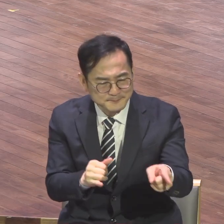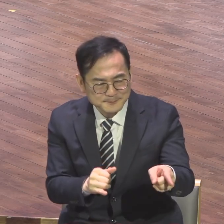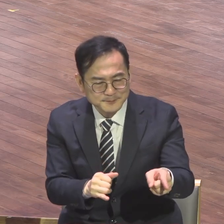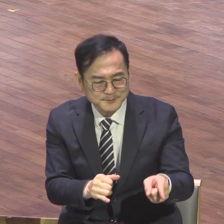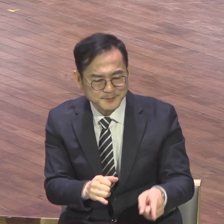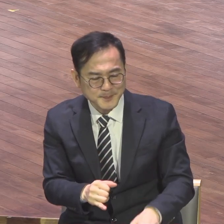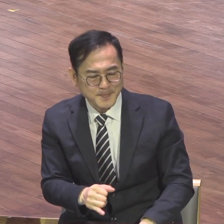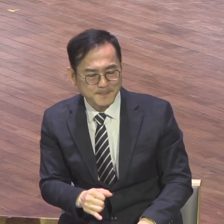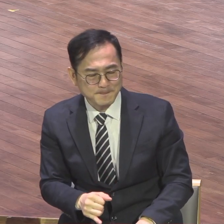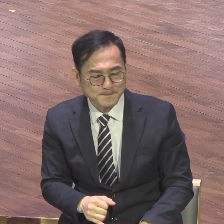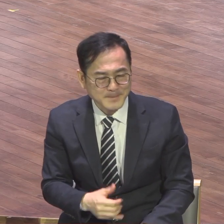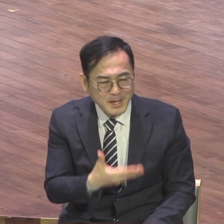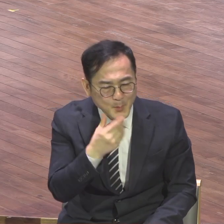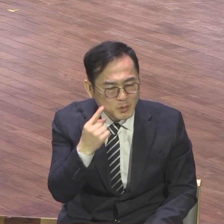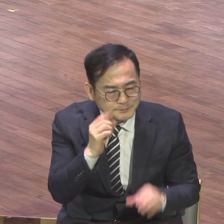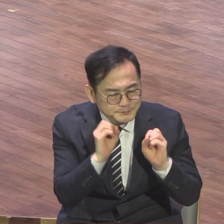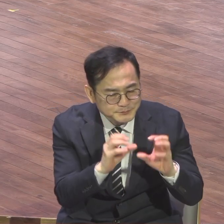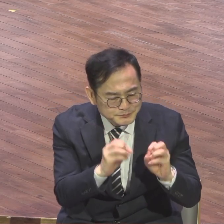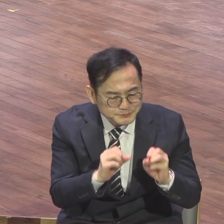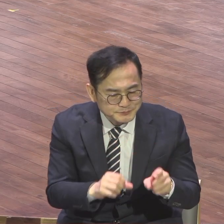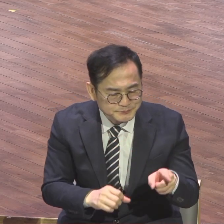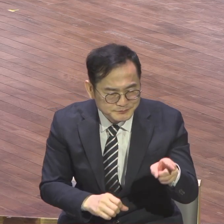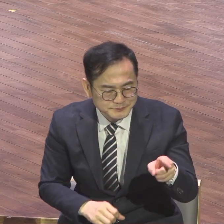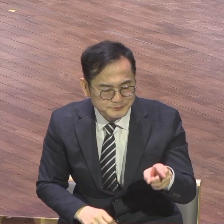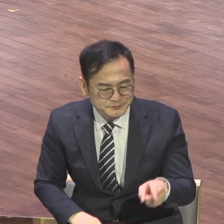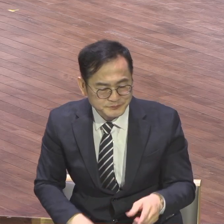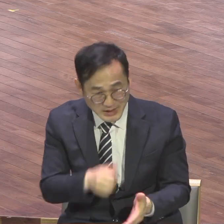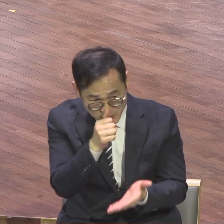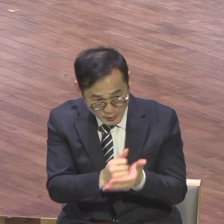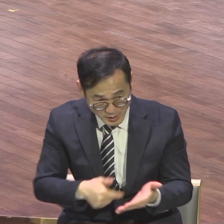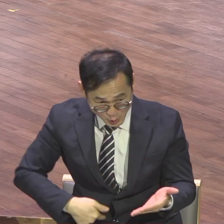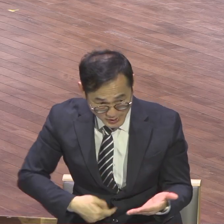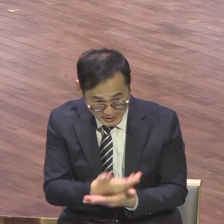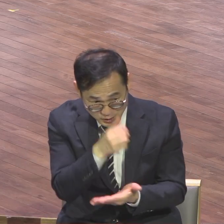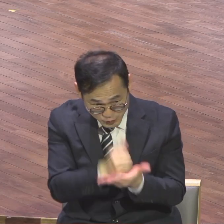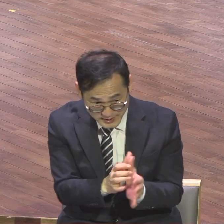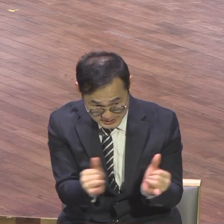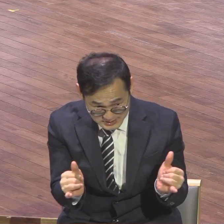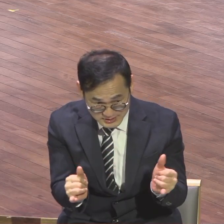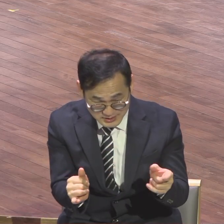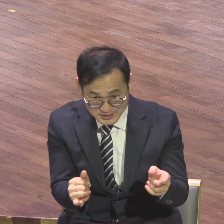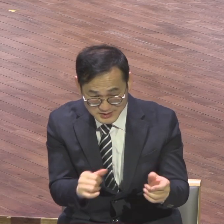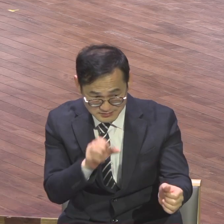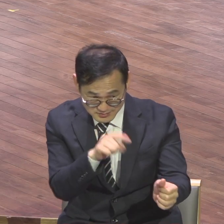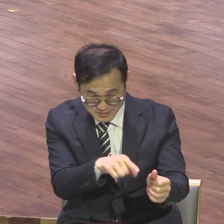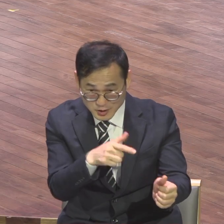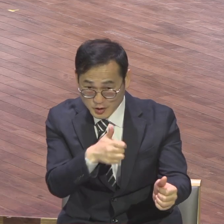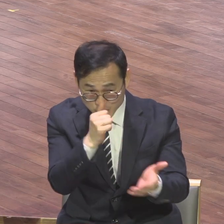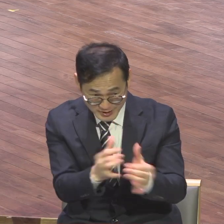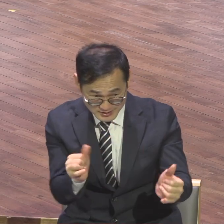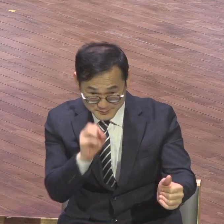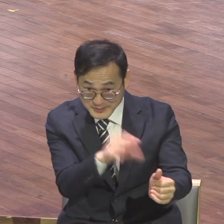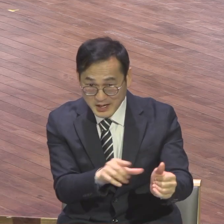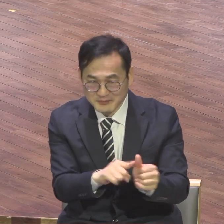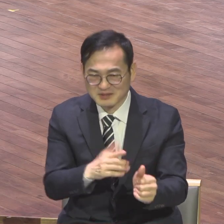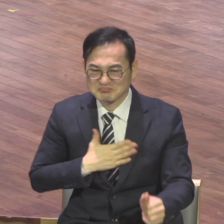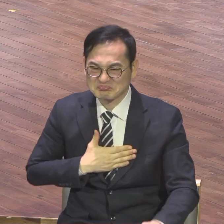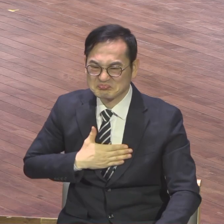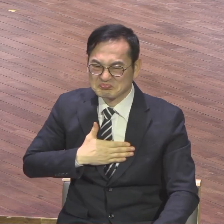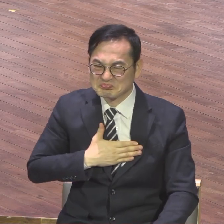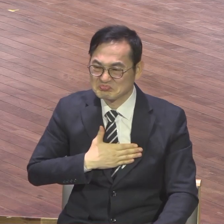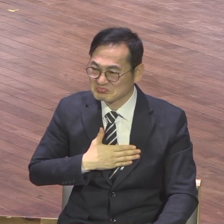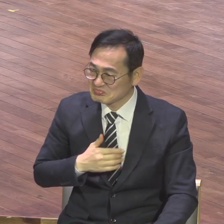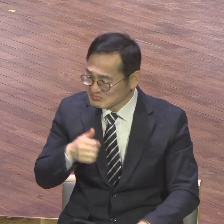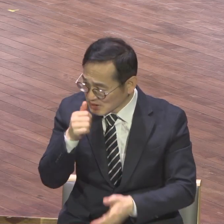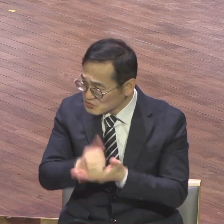이렇게 특히 지방 같은 데 하면요. 회개, 죄인을 죄인이라고 이야기하면 기분 나빠요. 어느 분은 그래요.